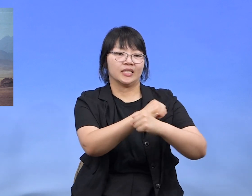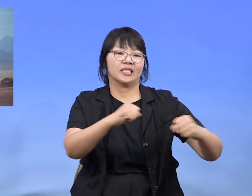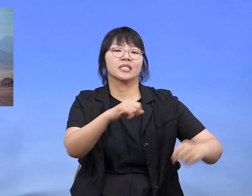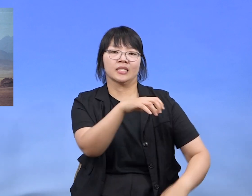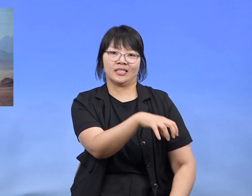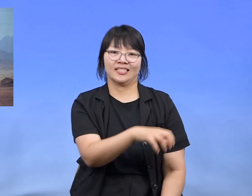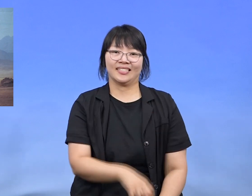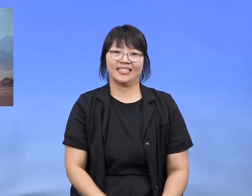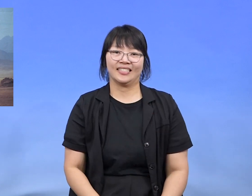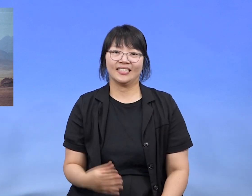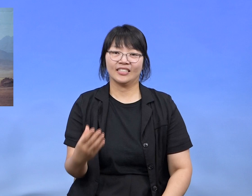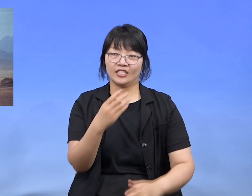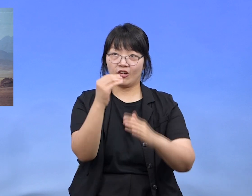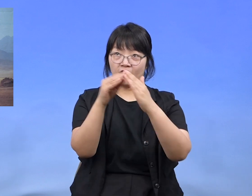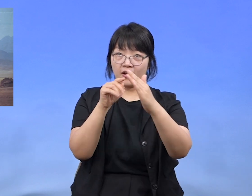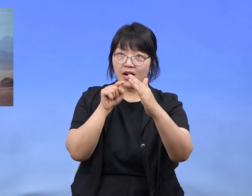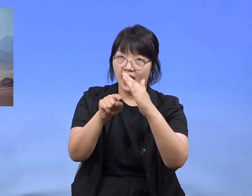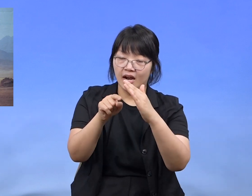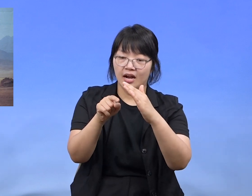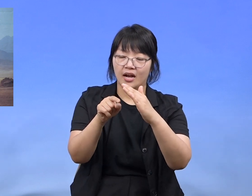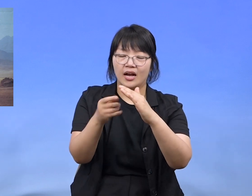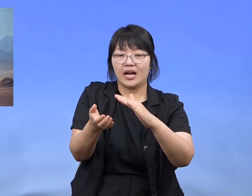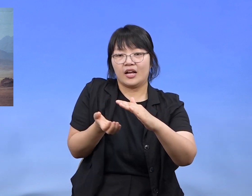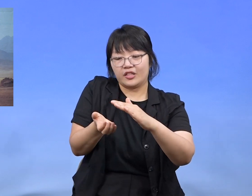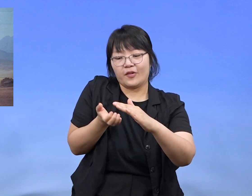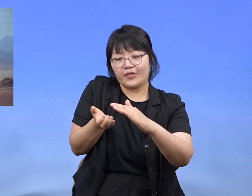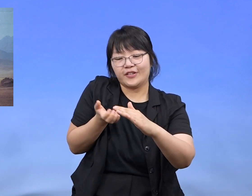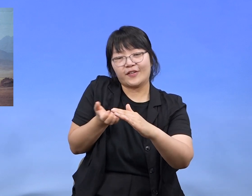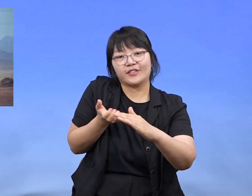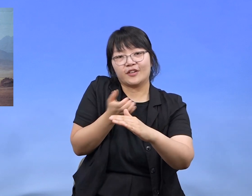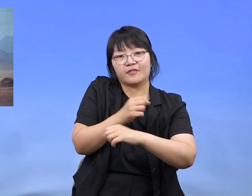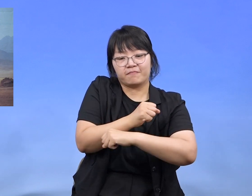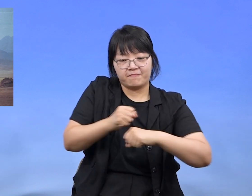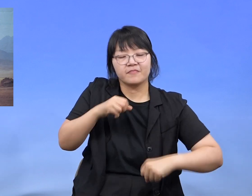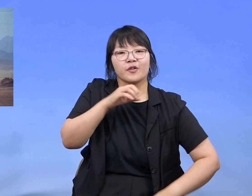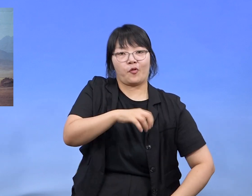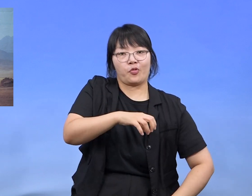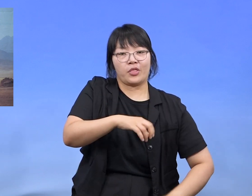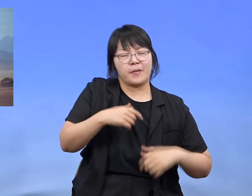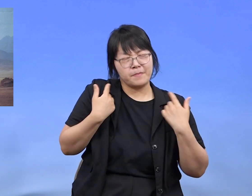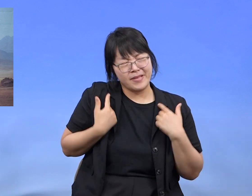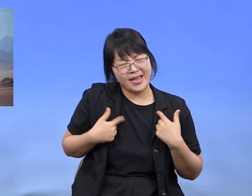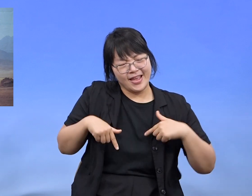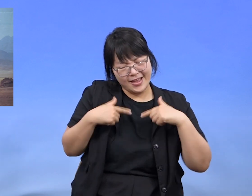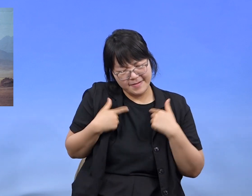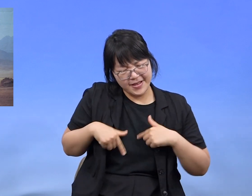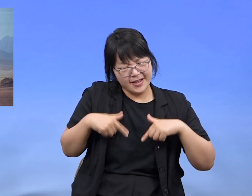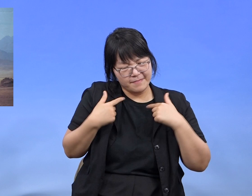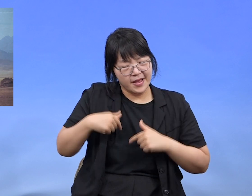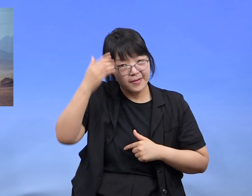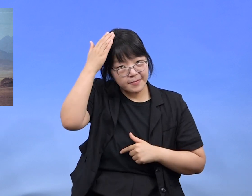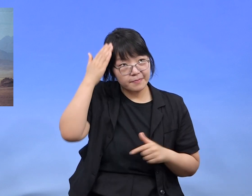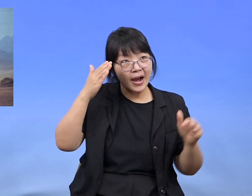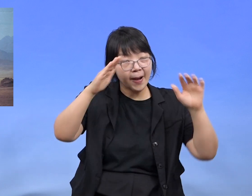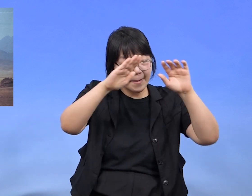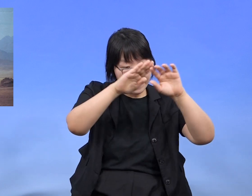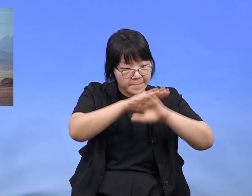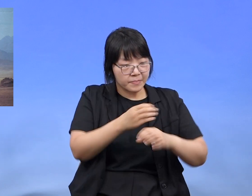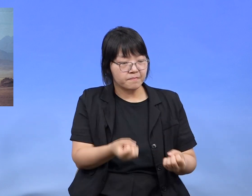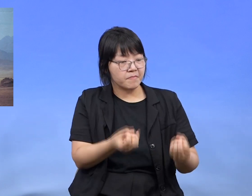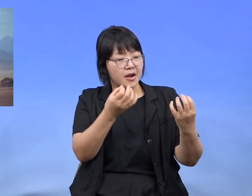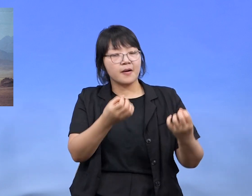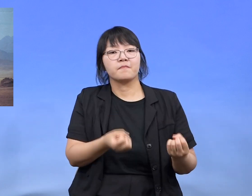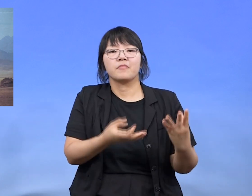전에 여인들의 뜰이 있어요. 근데 그 뜰에서는 매일 저녁 아주 특별한 행사가 벌어집니다.